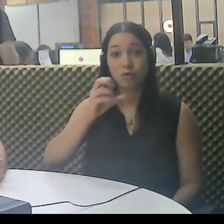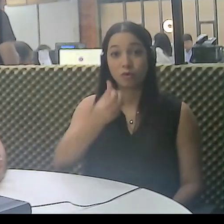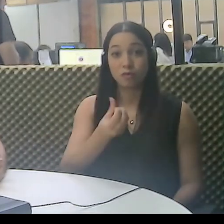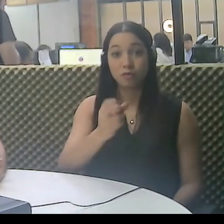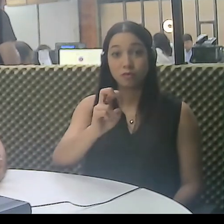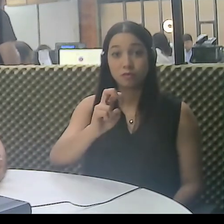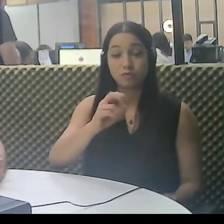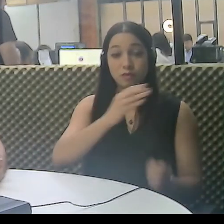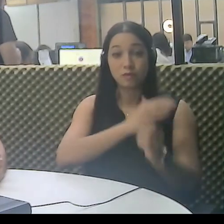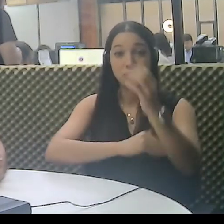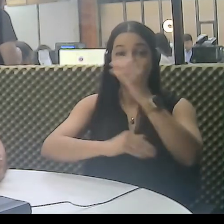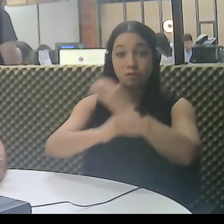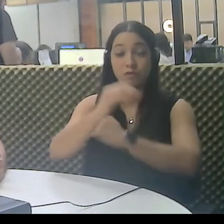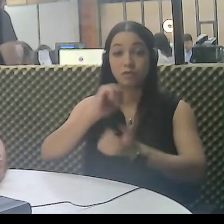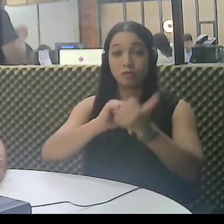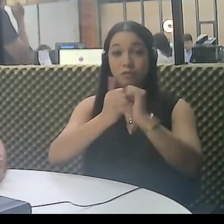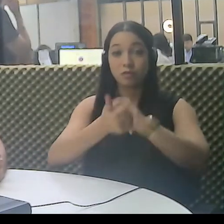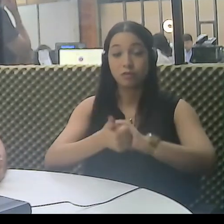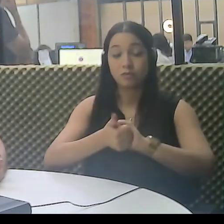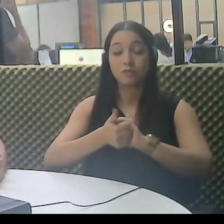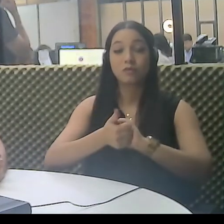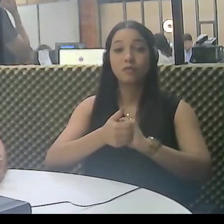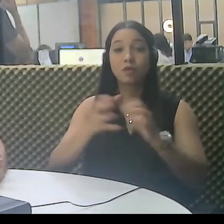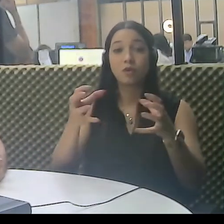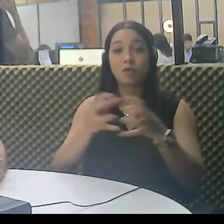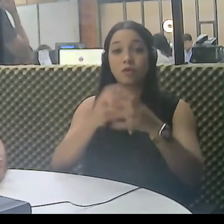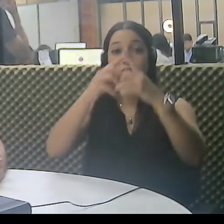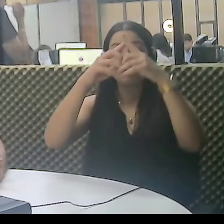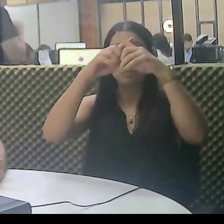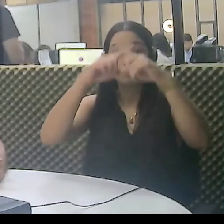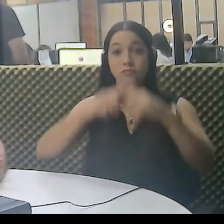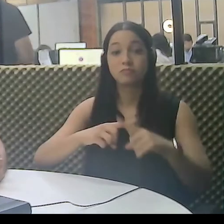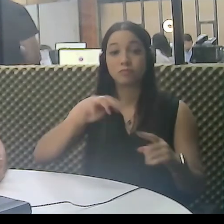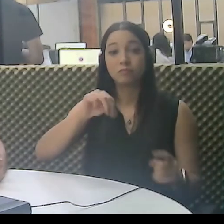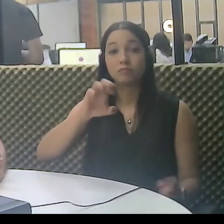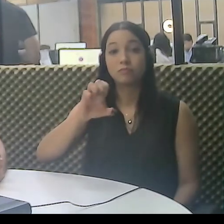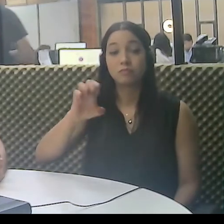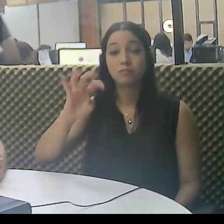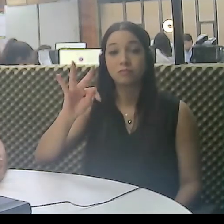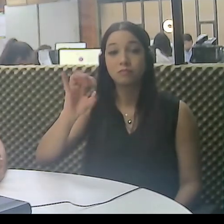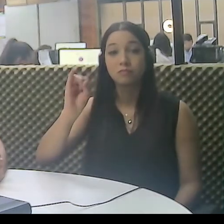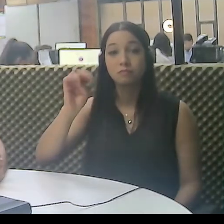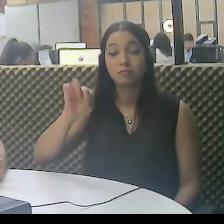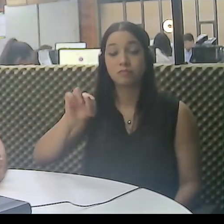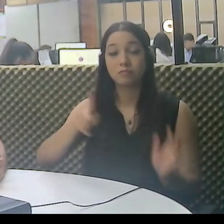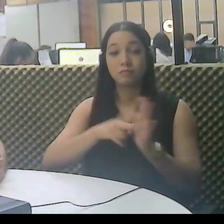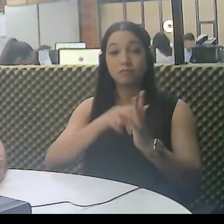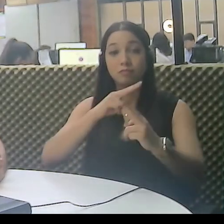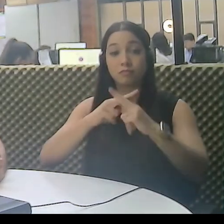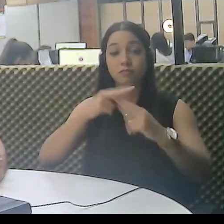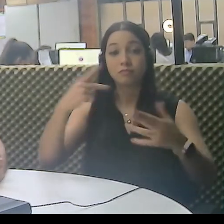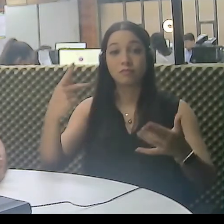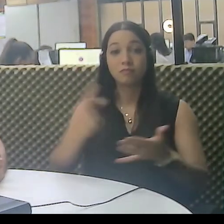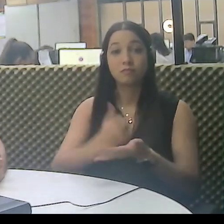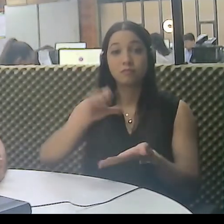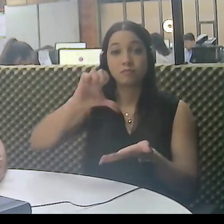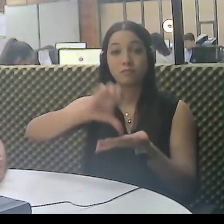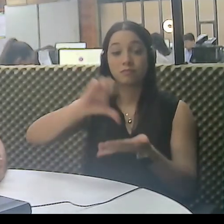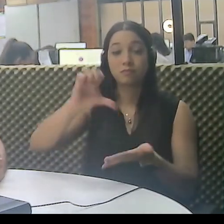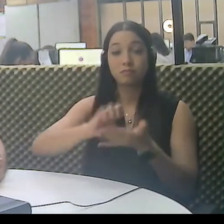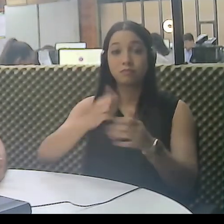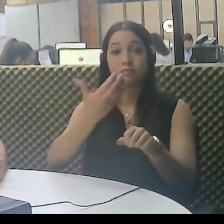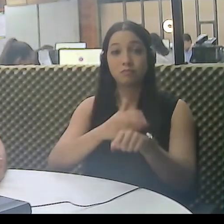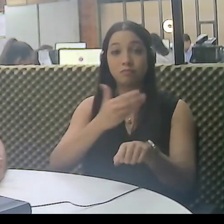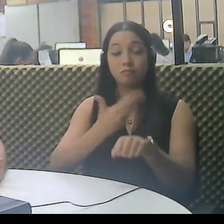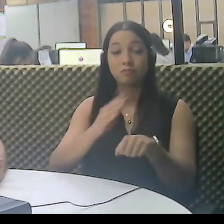da equipe Aparo, Futel, Praia Clube disputam o Meet em Loterias Caixa de Atletismo, que acontecerá no Centro de Treinamento